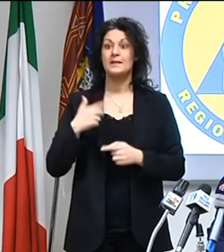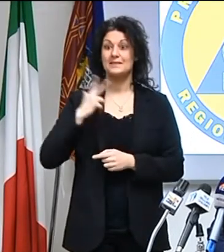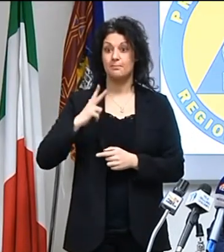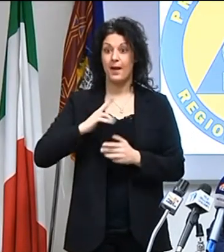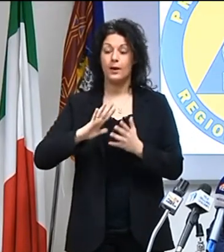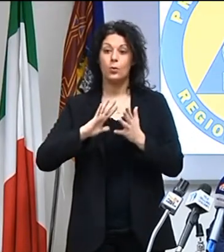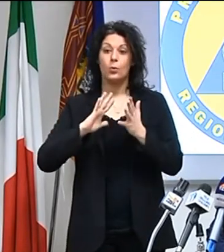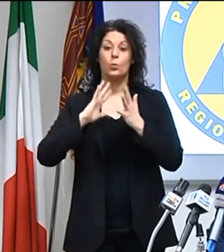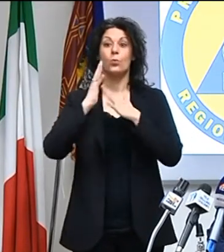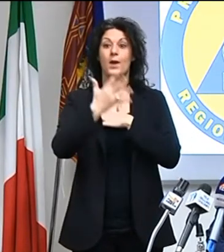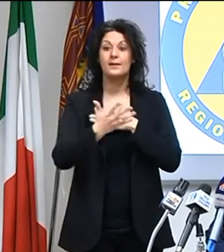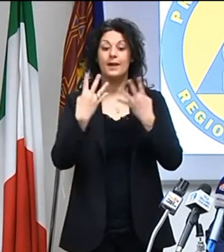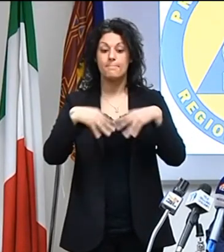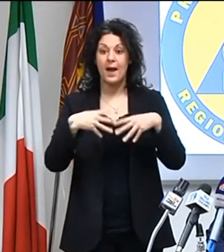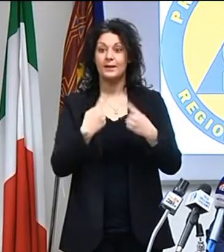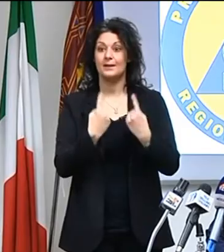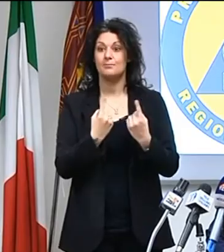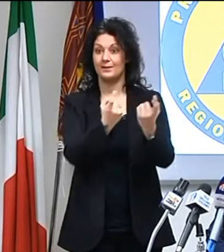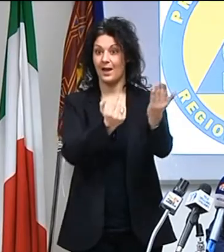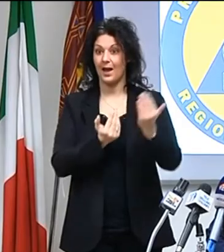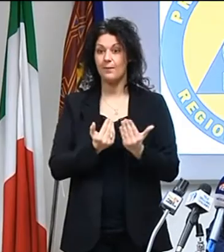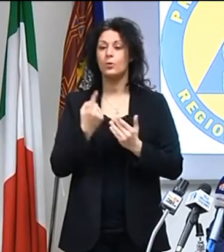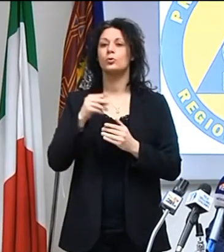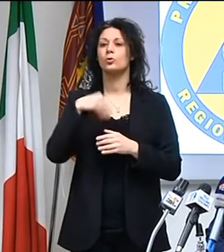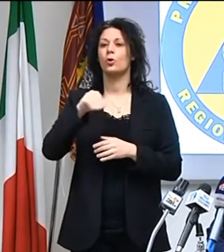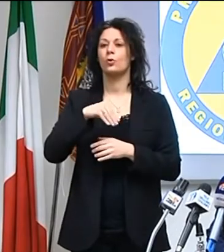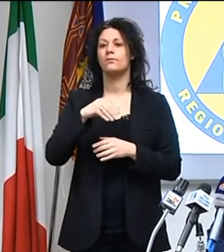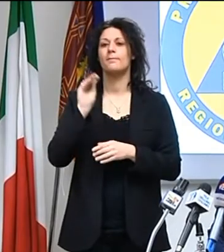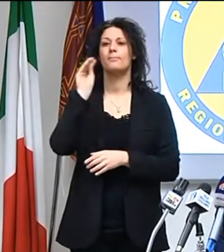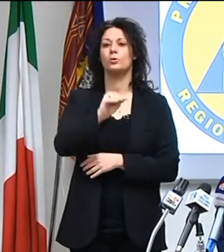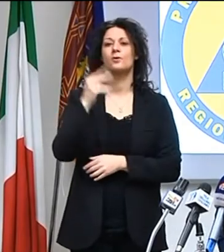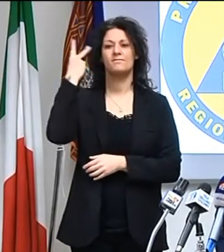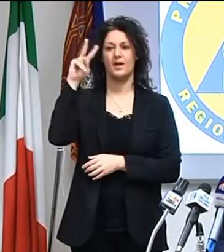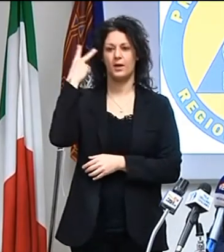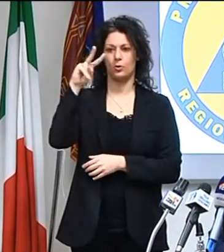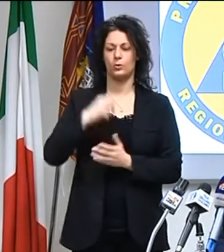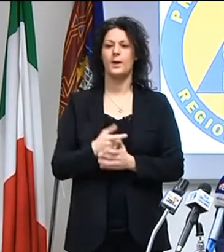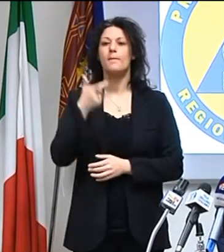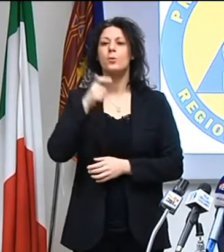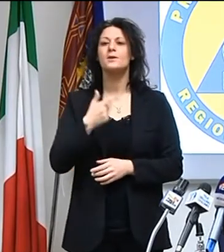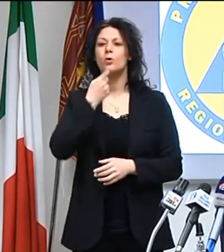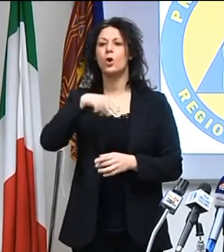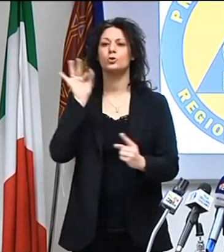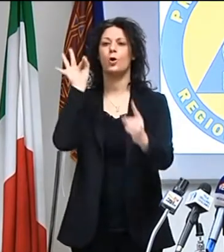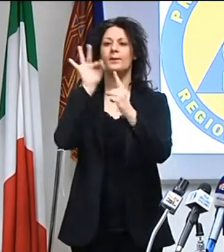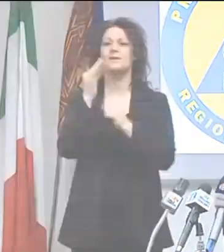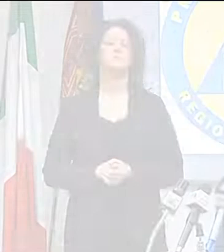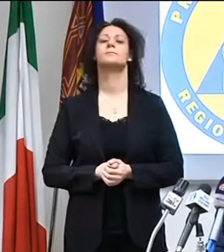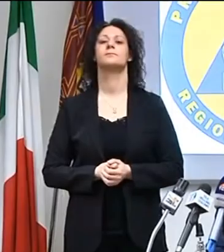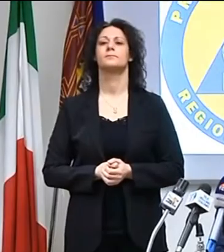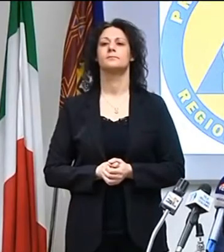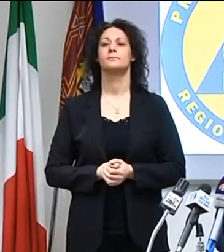portarne a casa un'altra che installeremo a Verona, l'azienda ospedaliera di Verona, perché il nostro target è fare 20.000 tamponi al